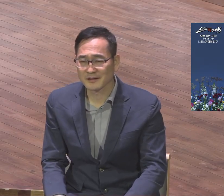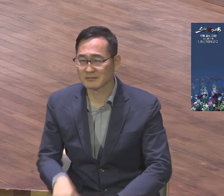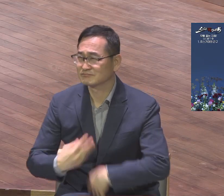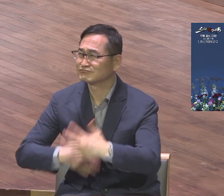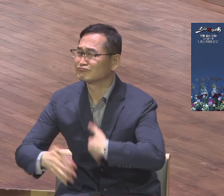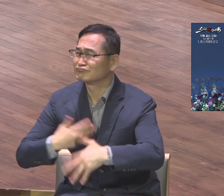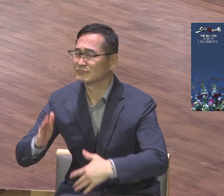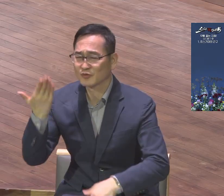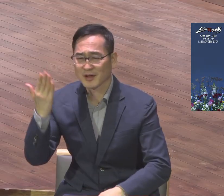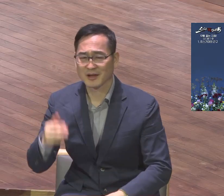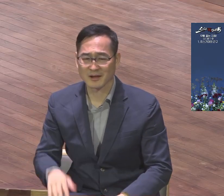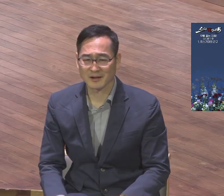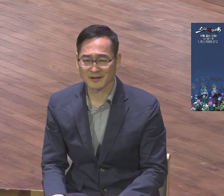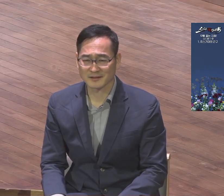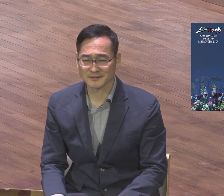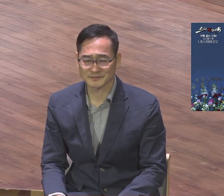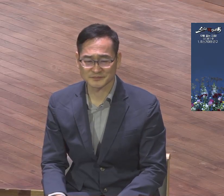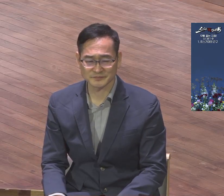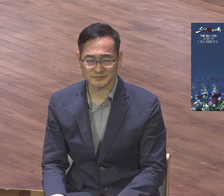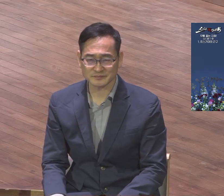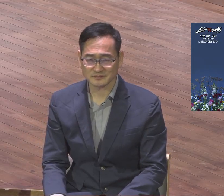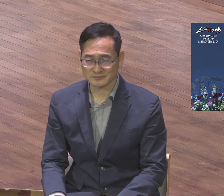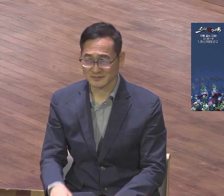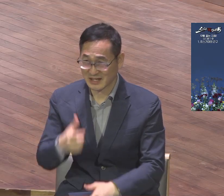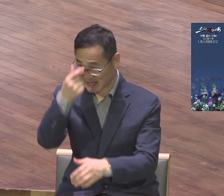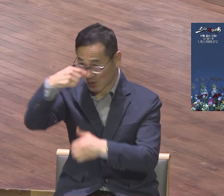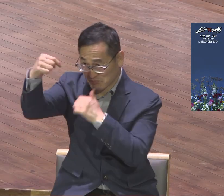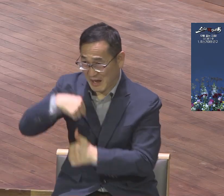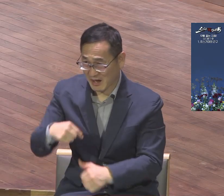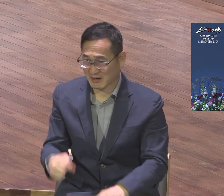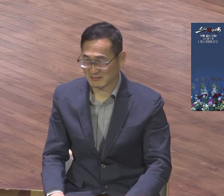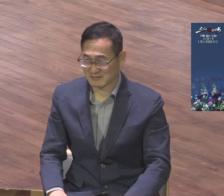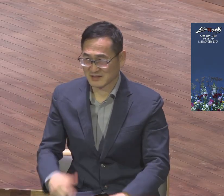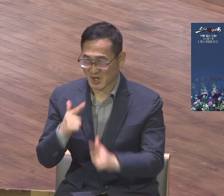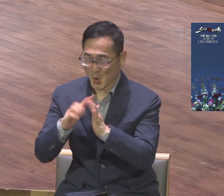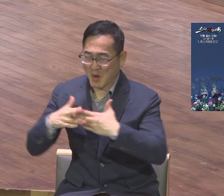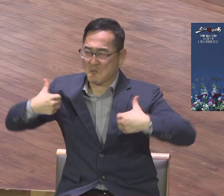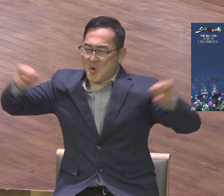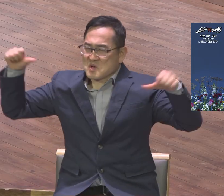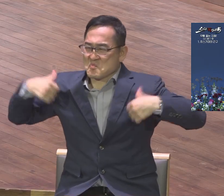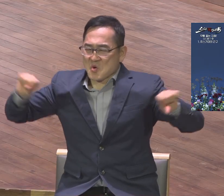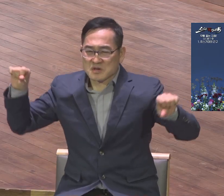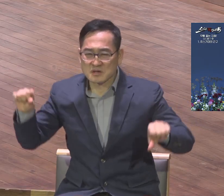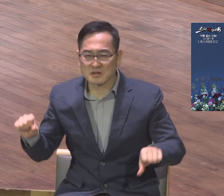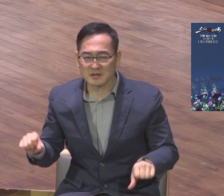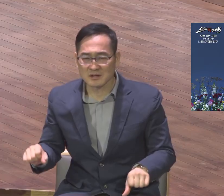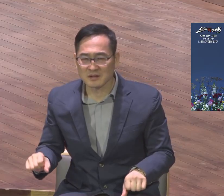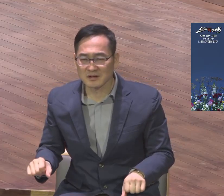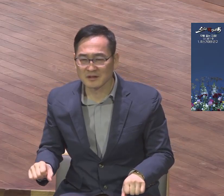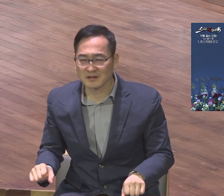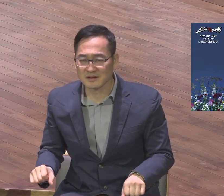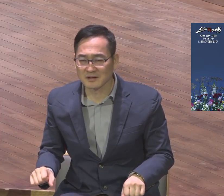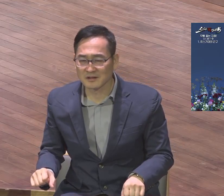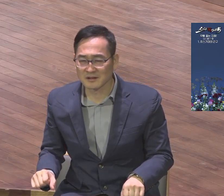아멘. 나 기도 시키면 전도에 안 갈 거야. 나 기도야. 기도 시키면 구역 안 갈